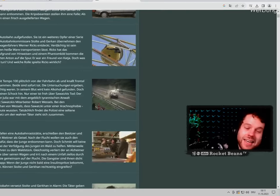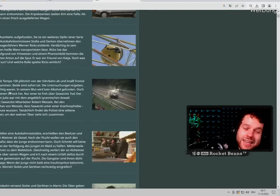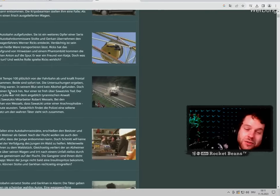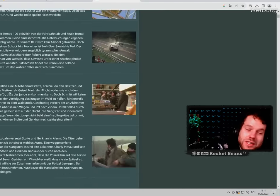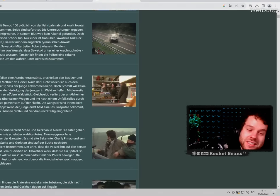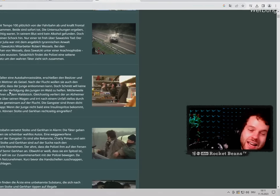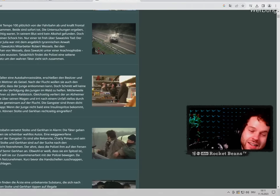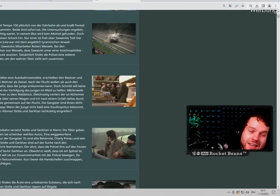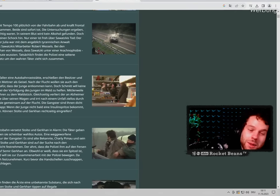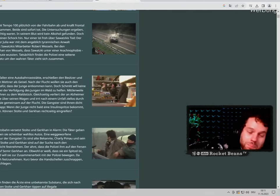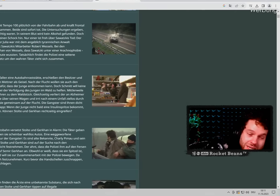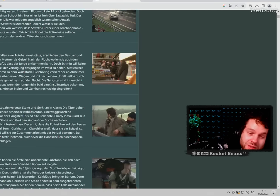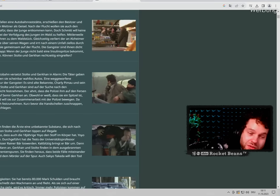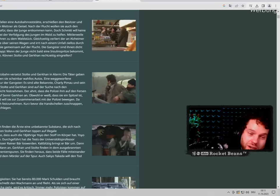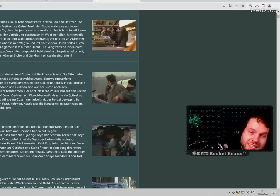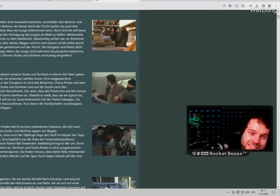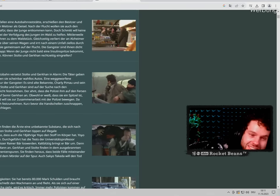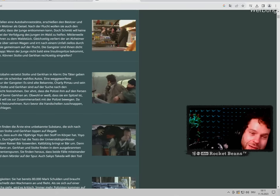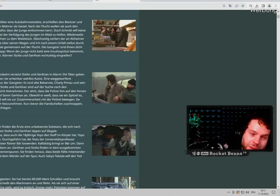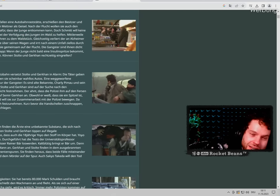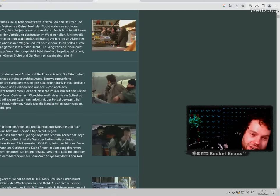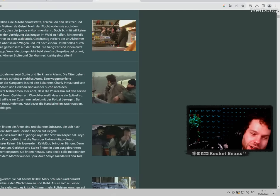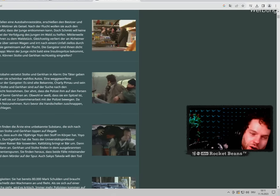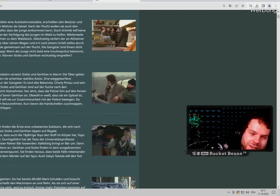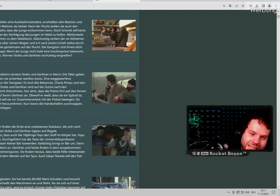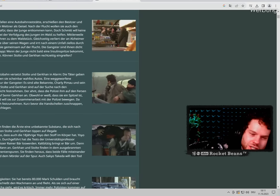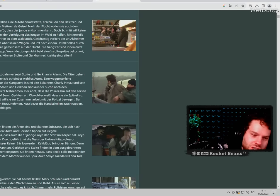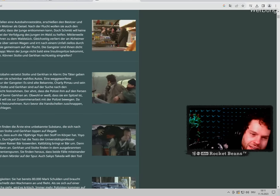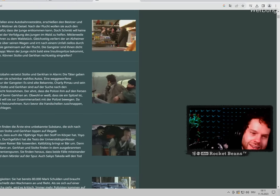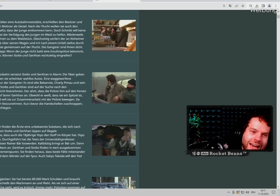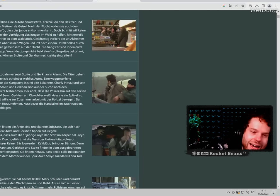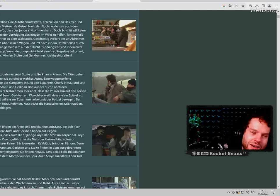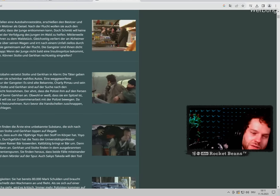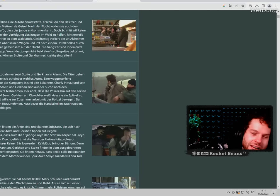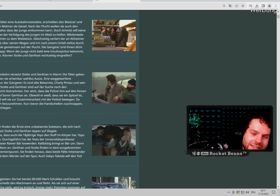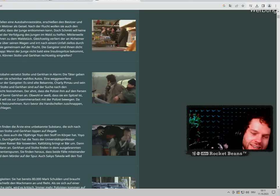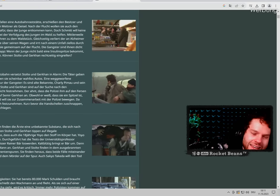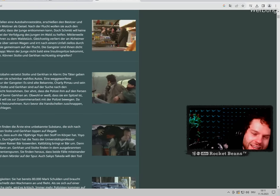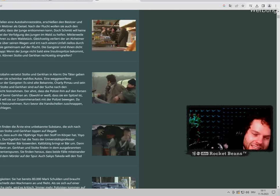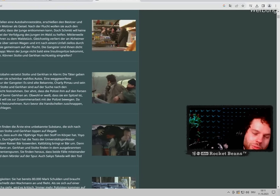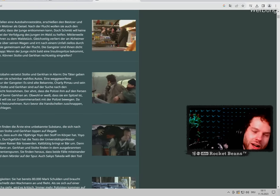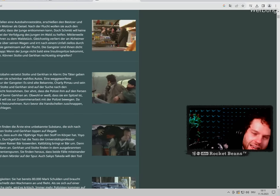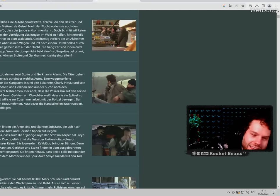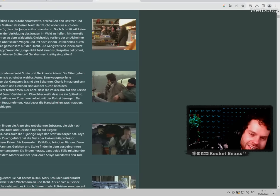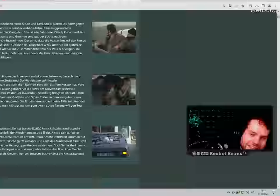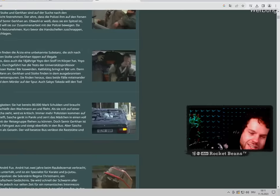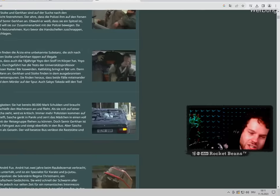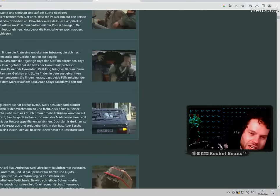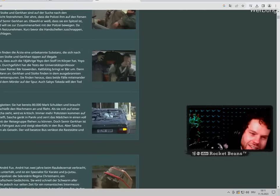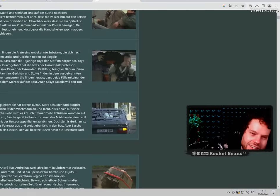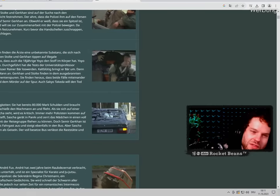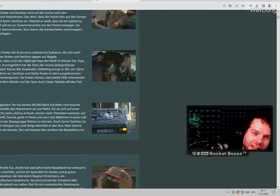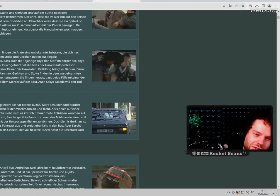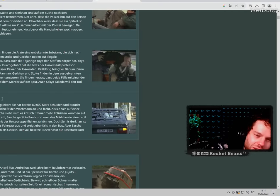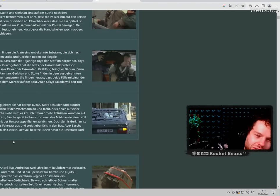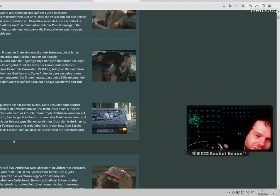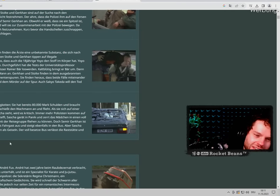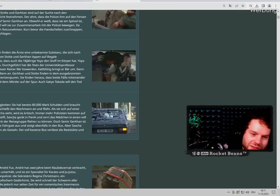Ich würde sagen, bis Folge 7 und dann schon, ja, fuck it. Äh, Samurai, der Ninja, der Wehrwolf, der